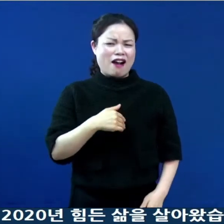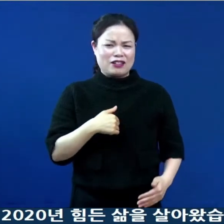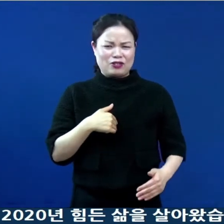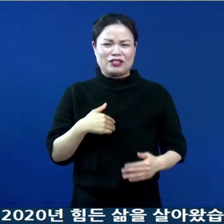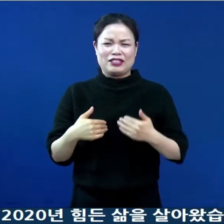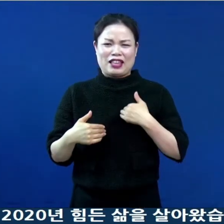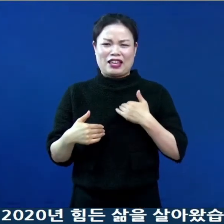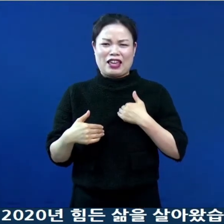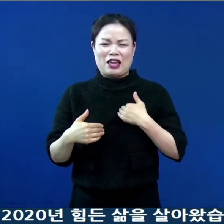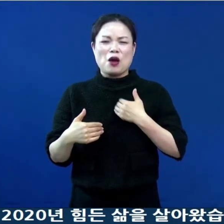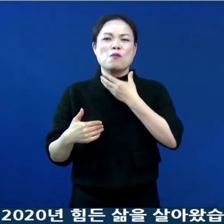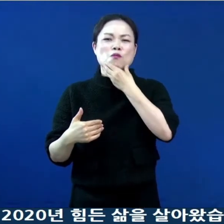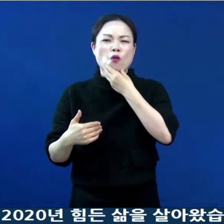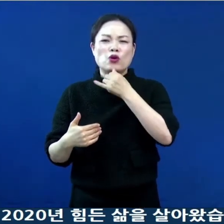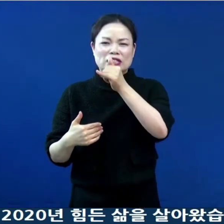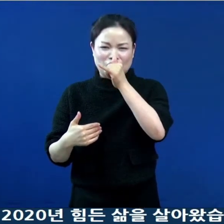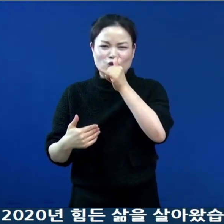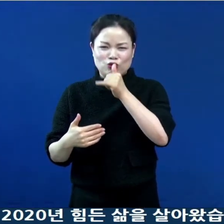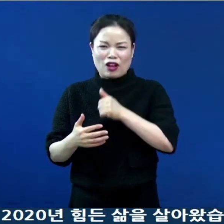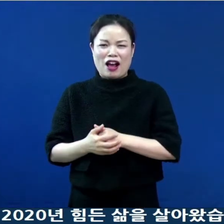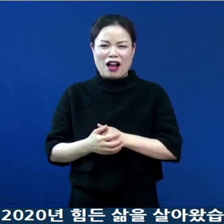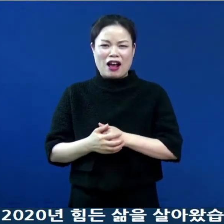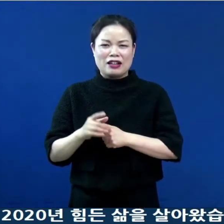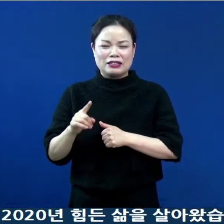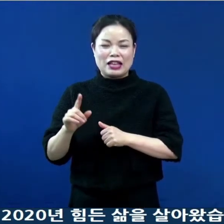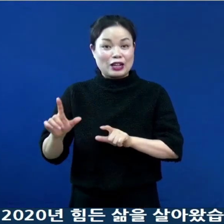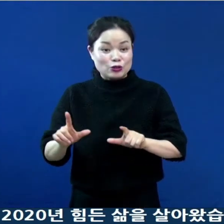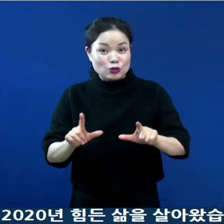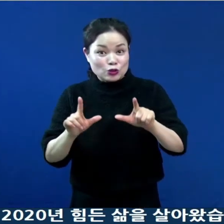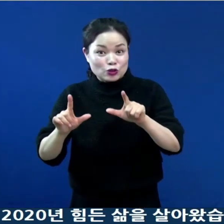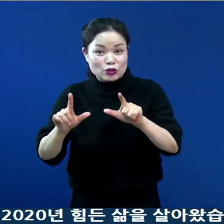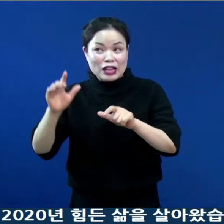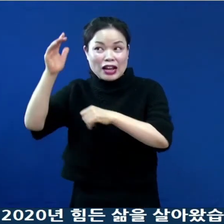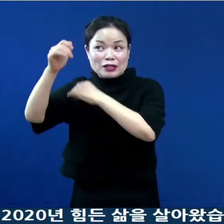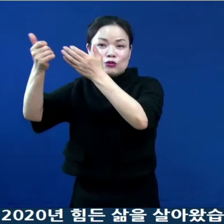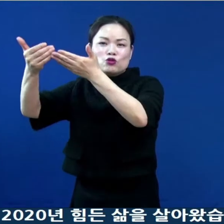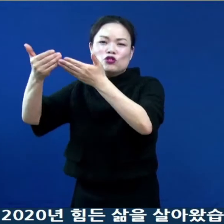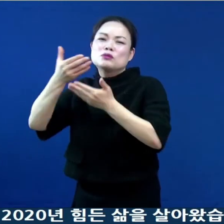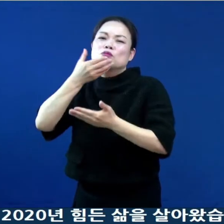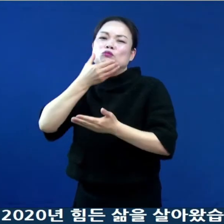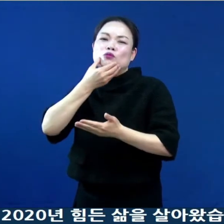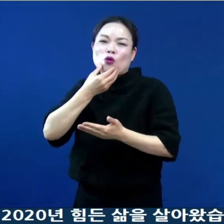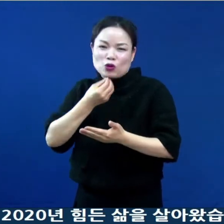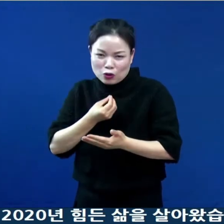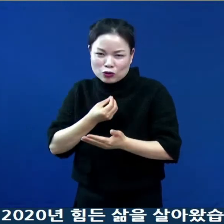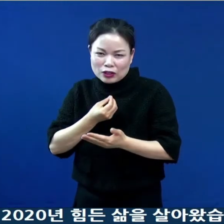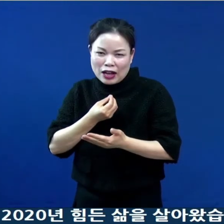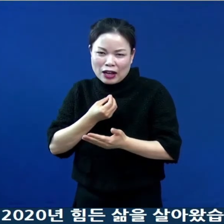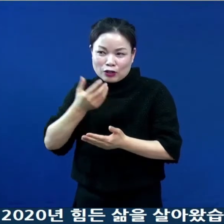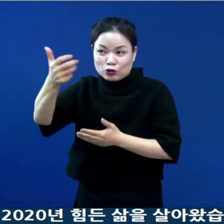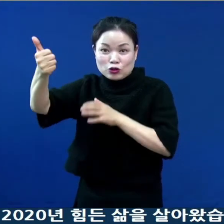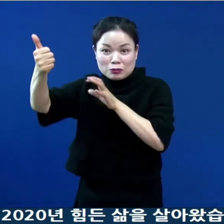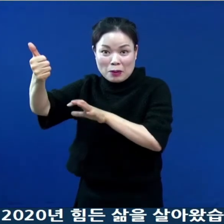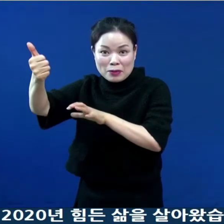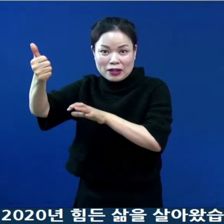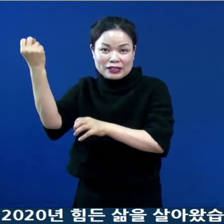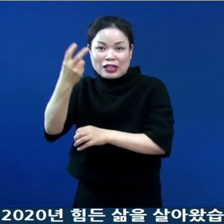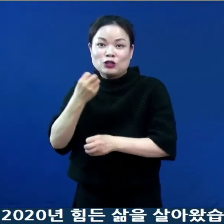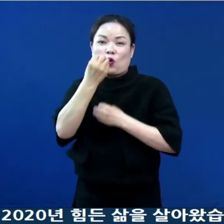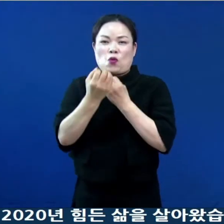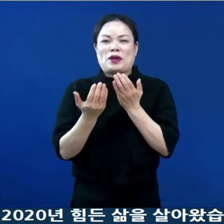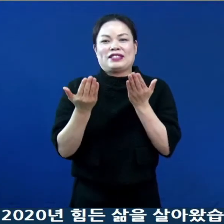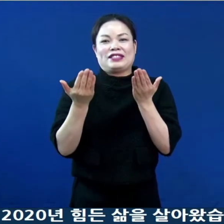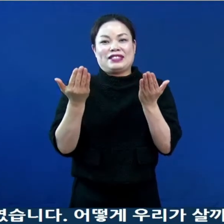내게 복이었다, 이것이 내가 누린 천복이었다, 이렇게 주님 앞에 다시 한번 고백할 수